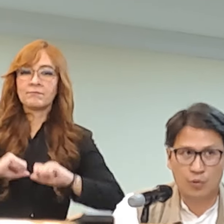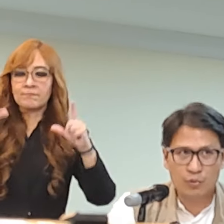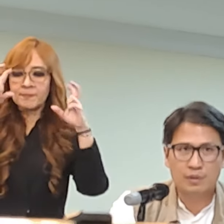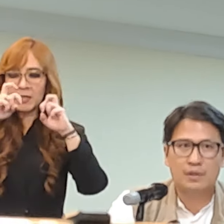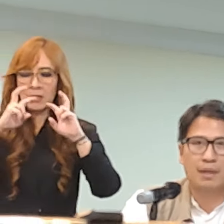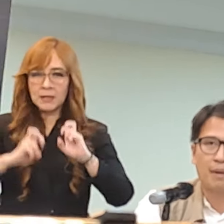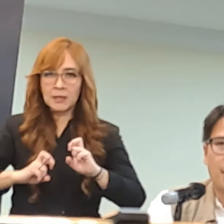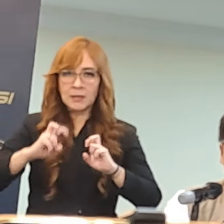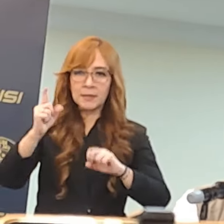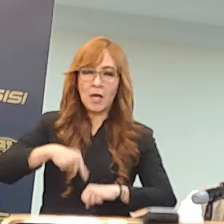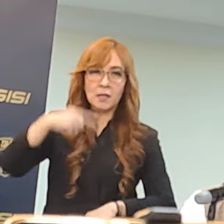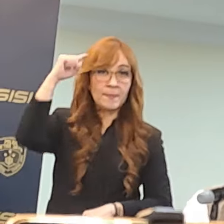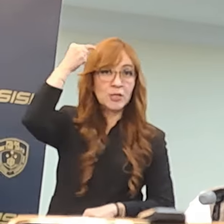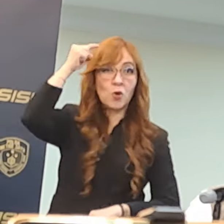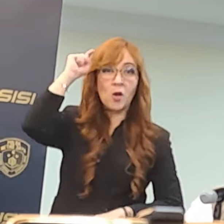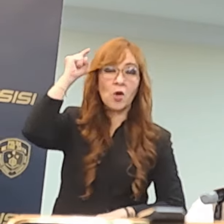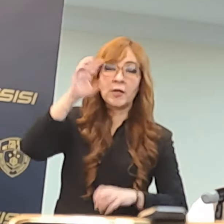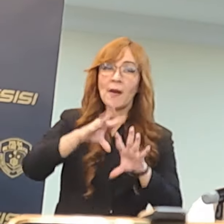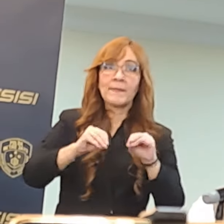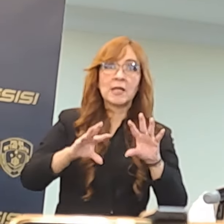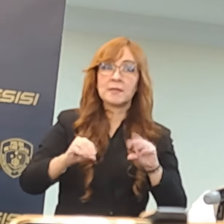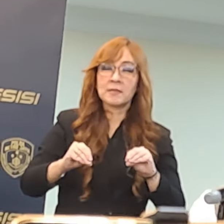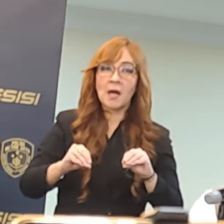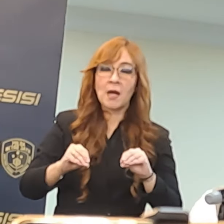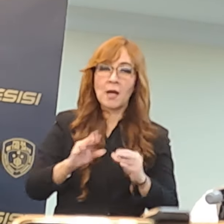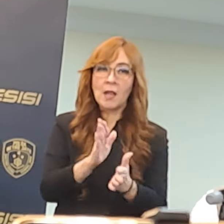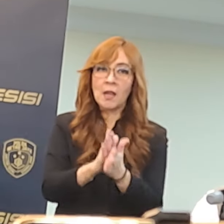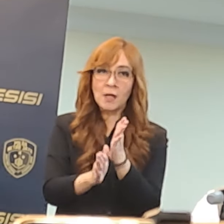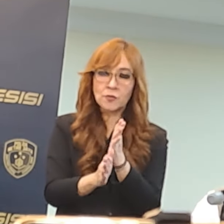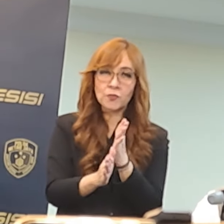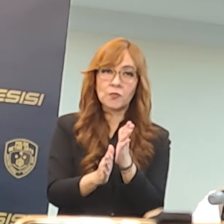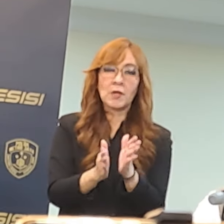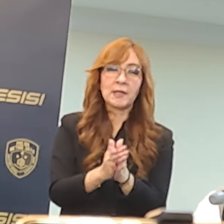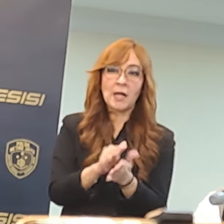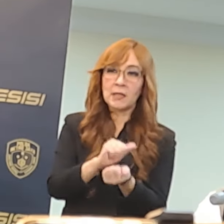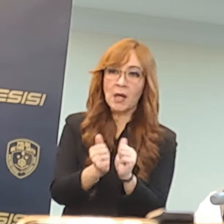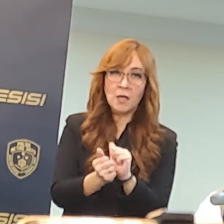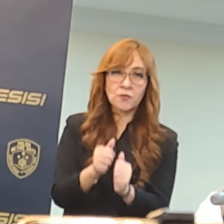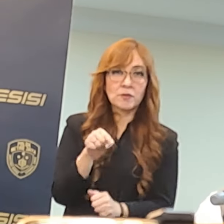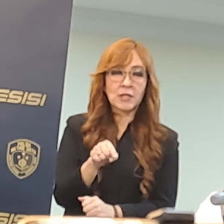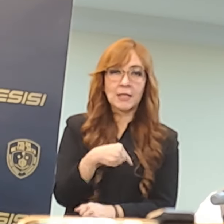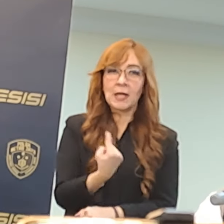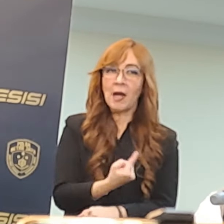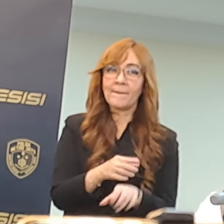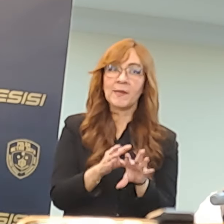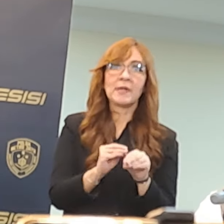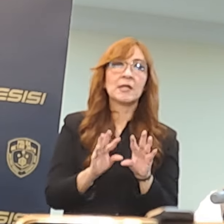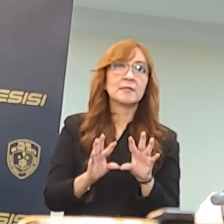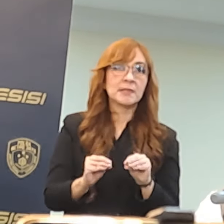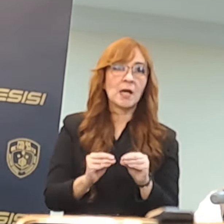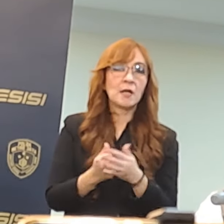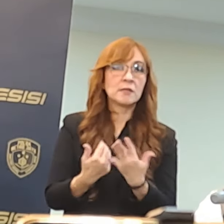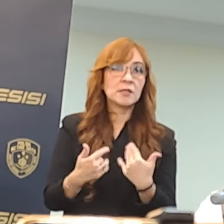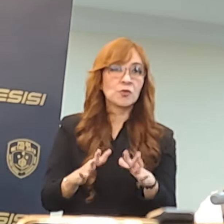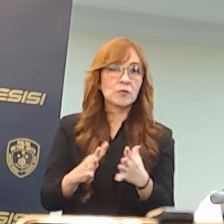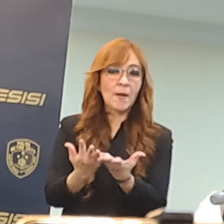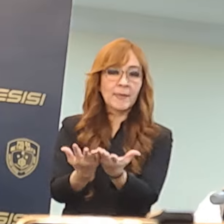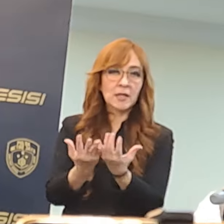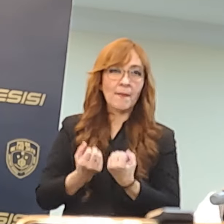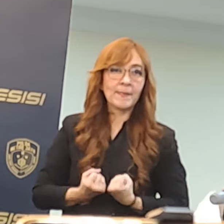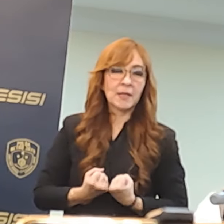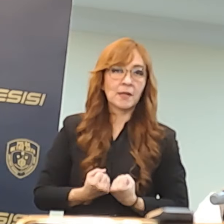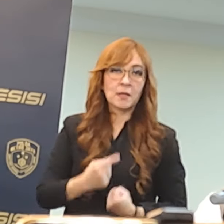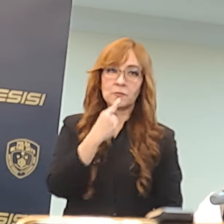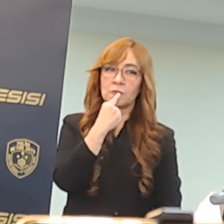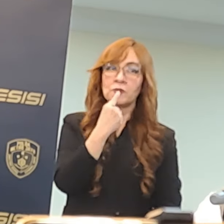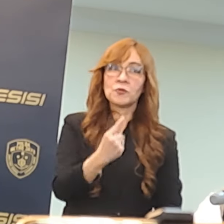dan psikolog yang memang bekerja di lapangan. Dan dalam kasus ini kami bekerja setelah mendapatkan